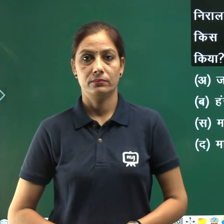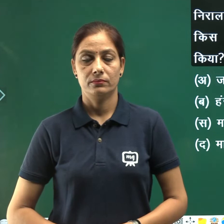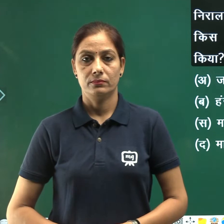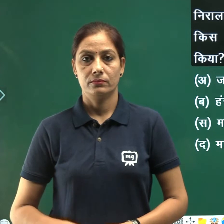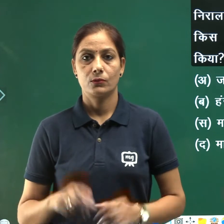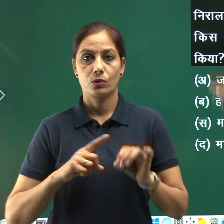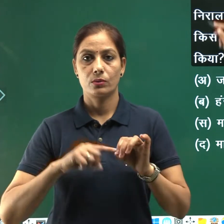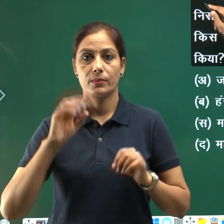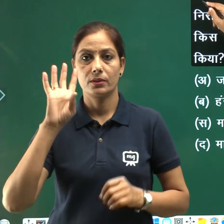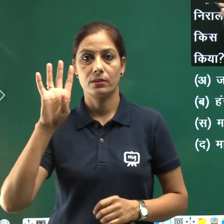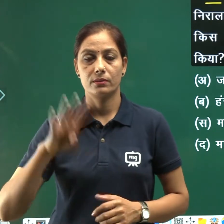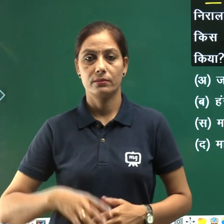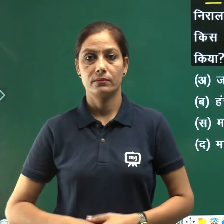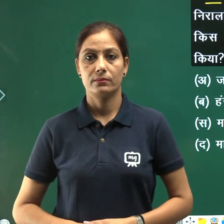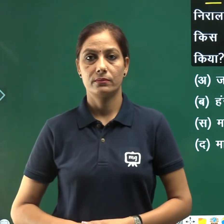प्रश्न 4,